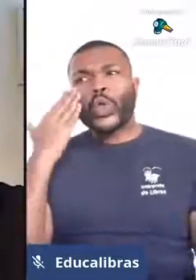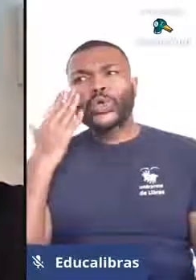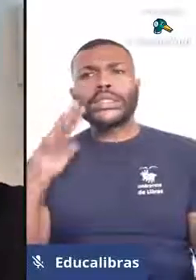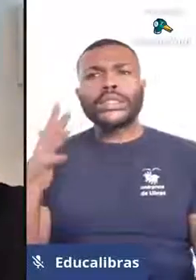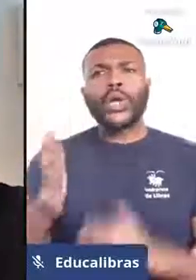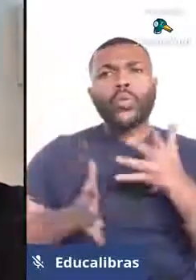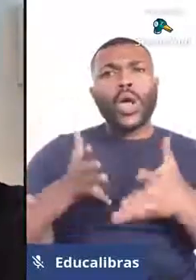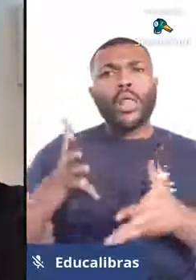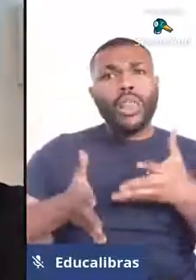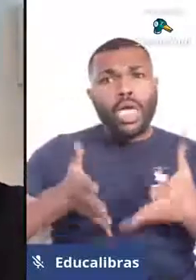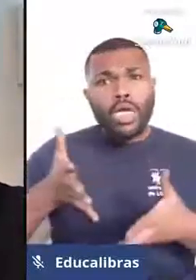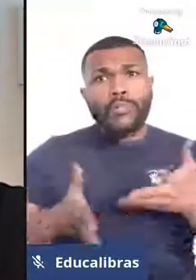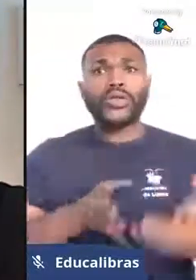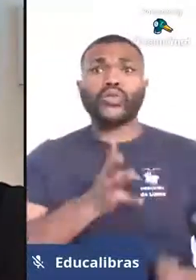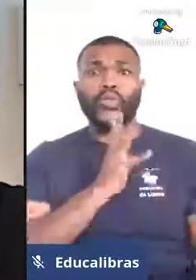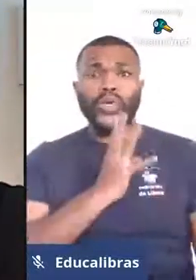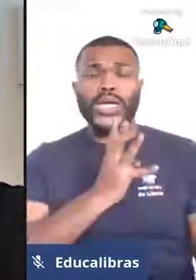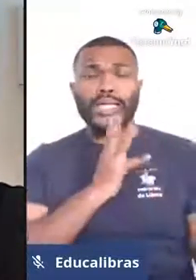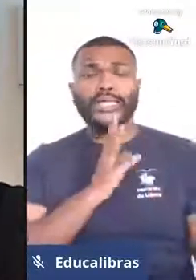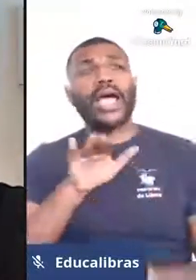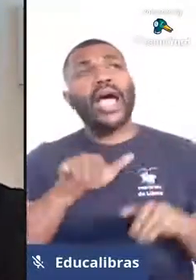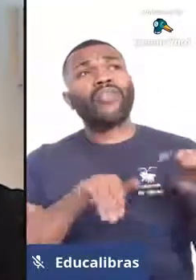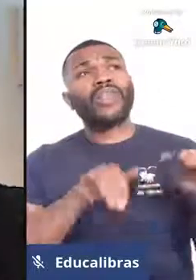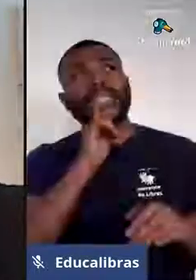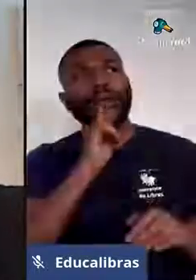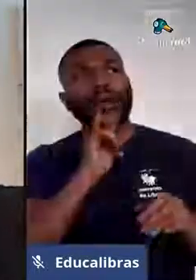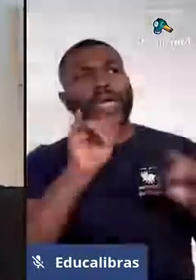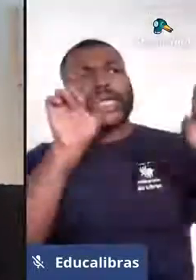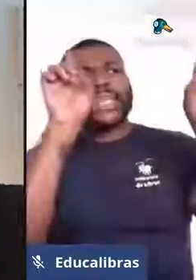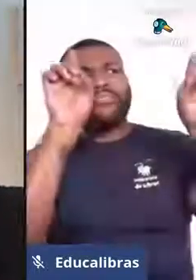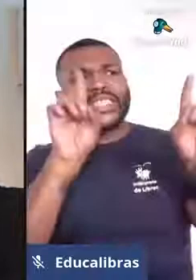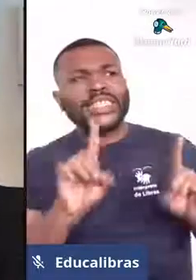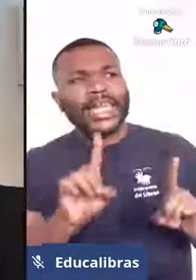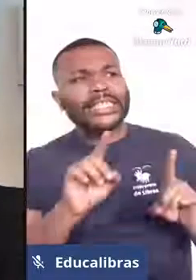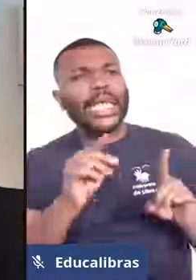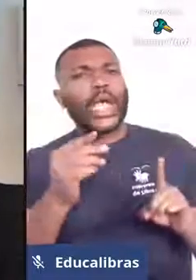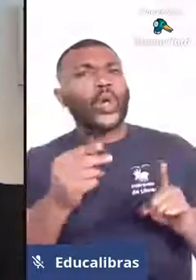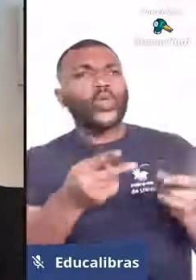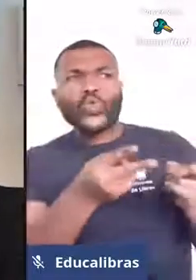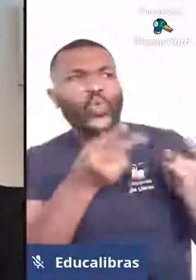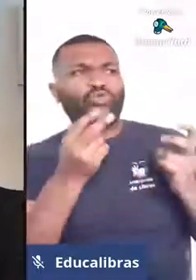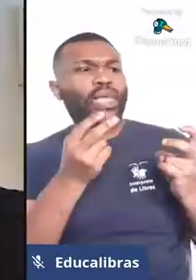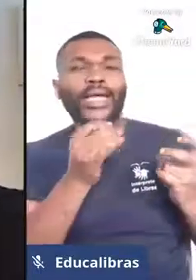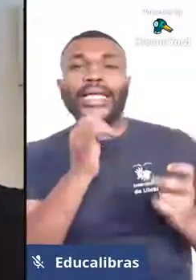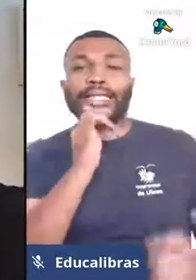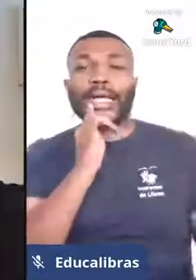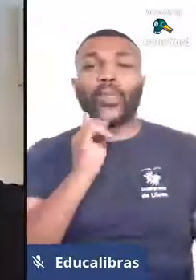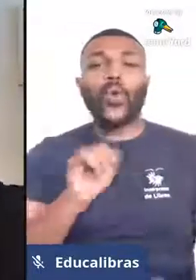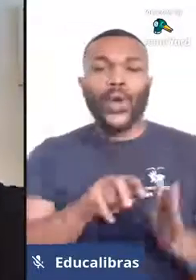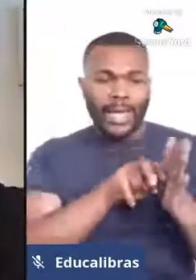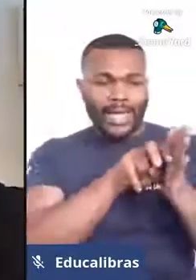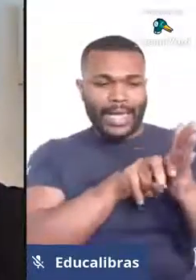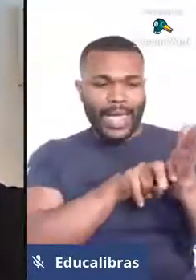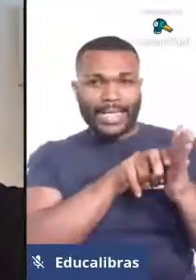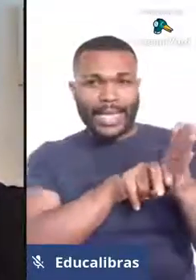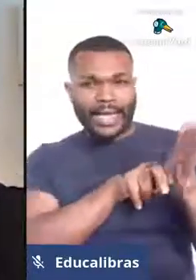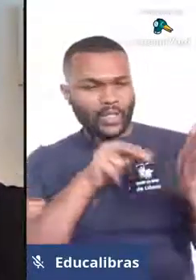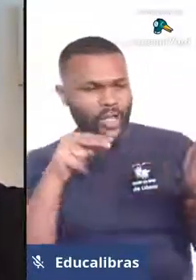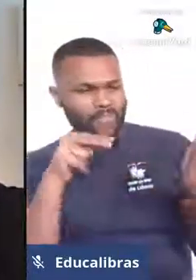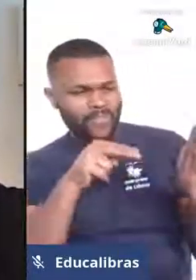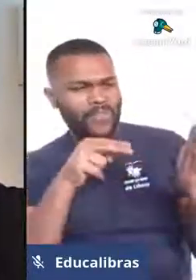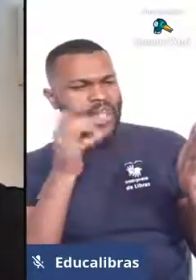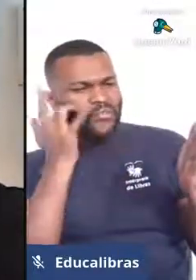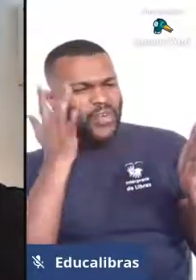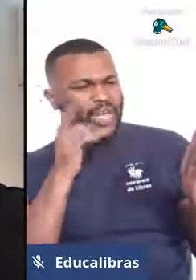que às vezes a deficiência não é vista, então é muito fácil você enxergar um cadeirante e ver que a pessoa tem alguma deficiência. Agora, uma